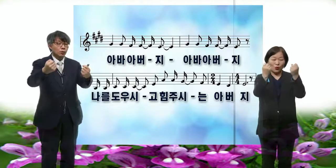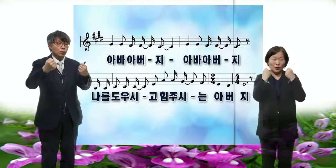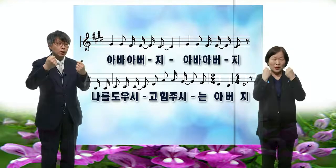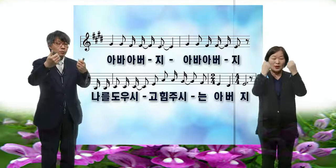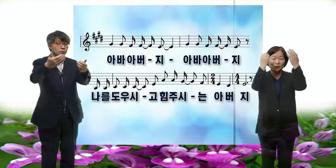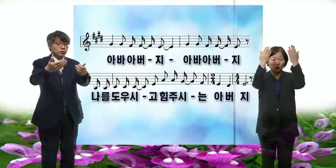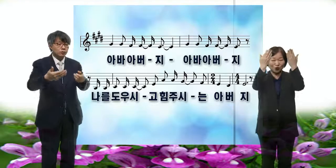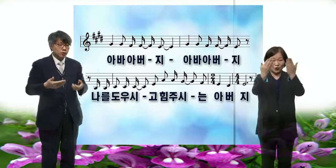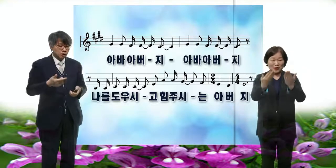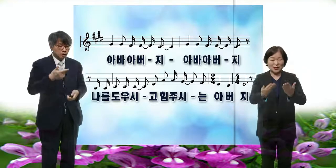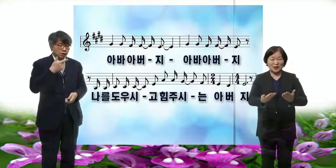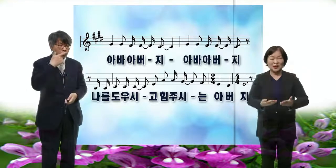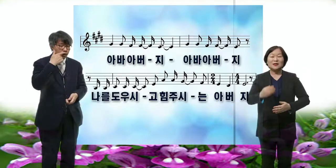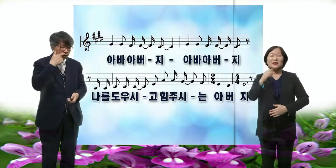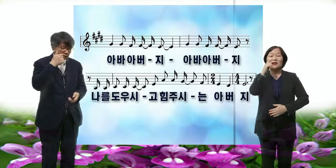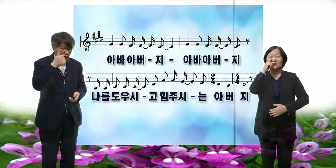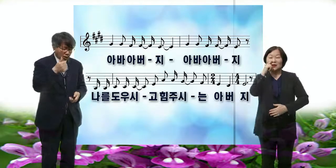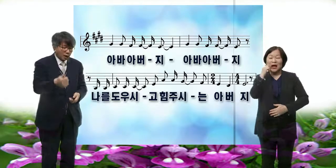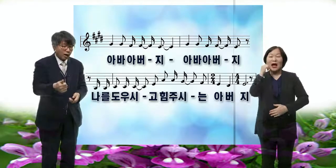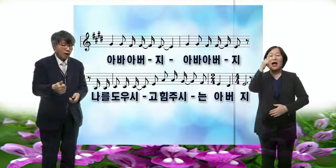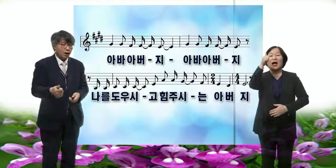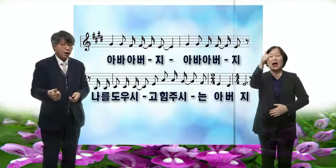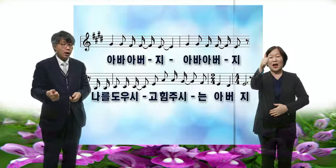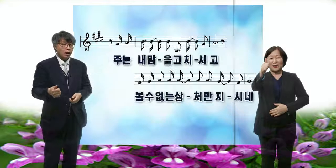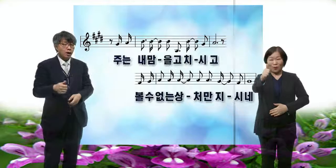도우시고 힘주시는